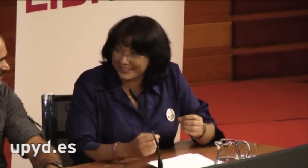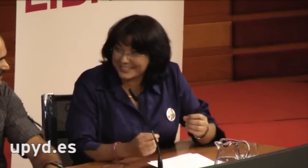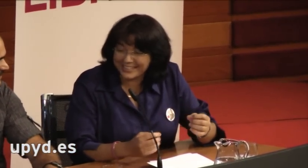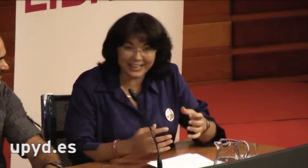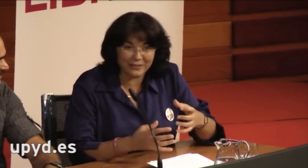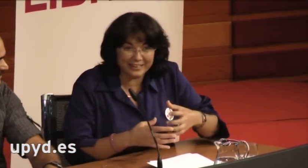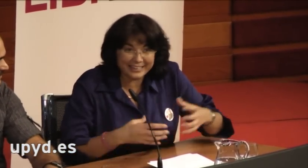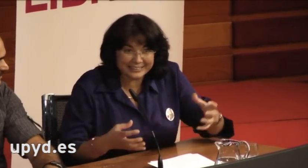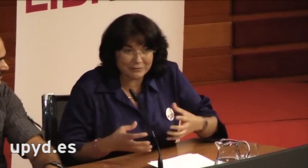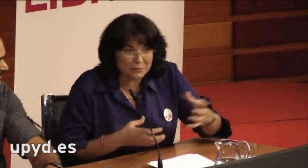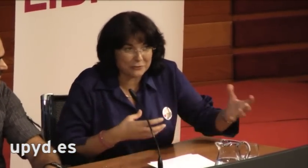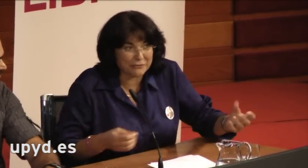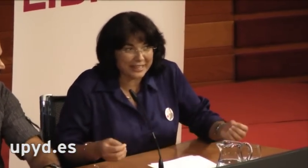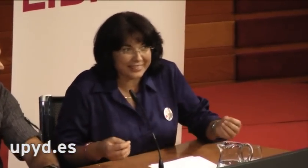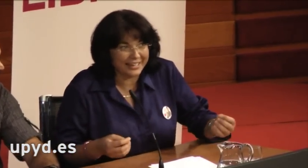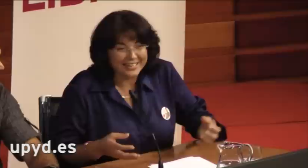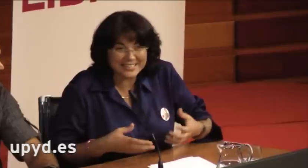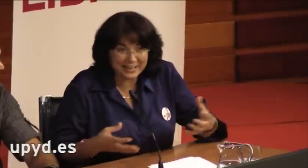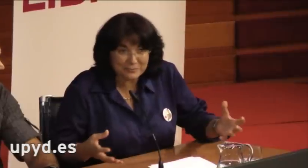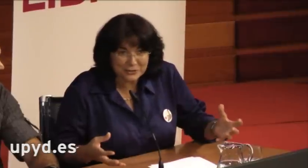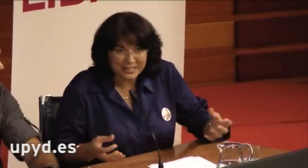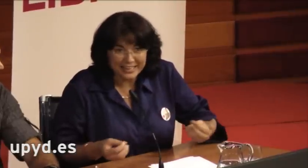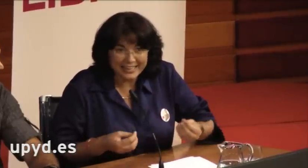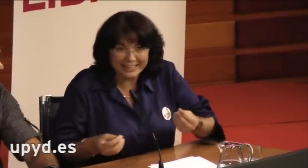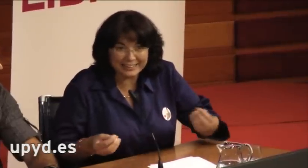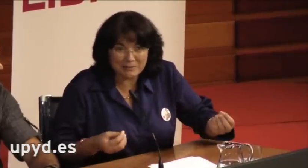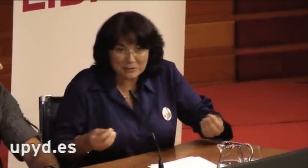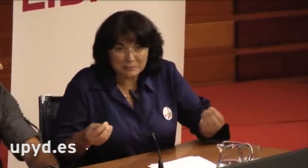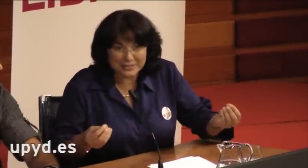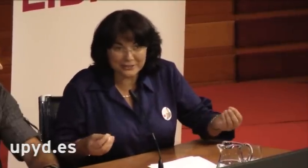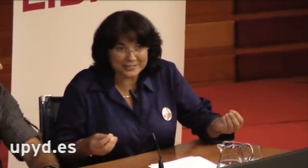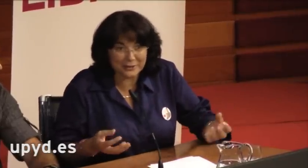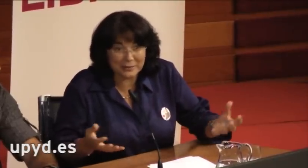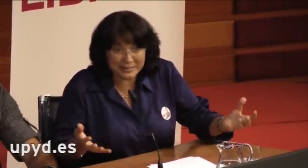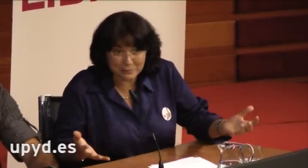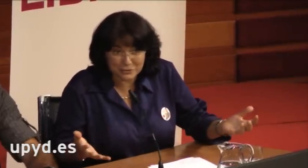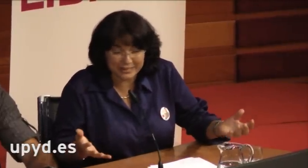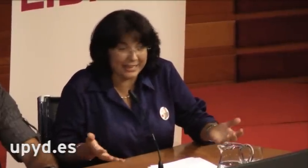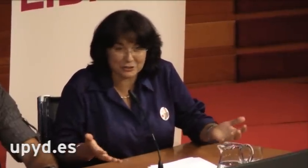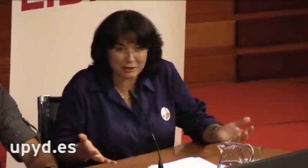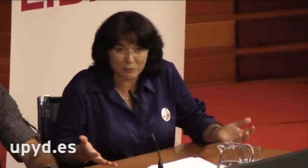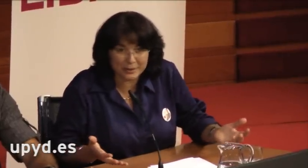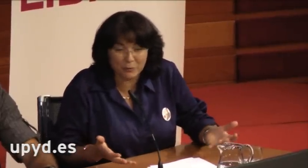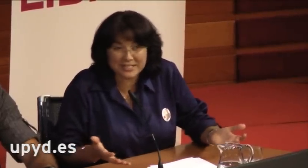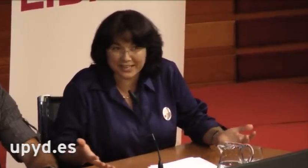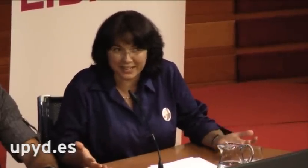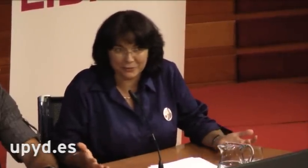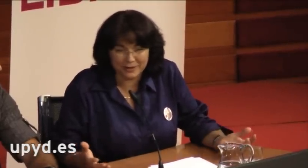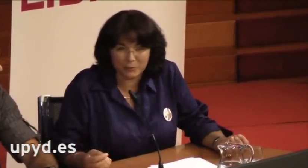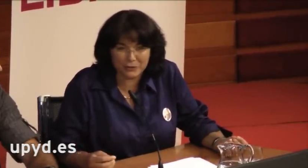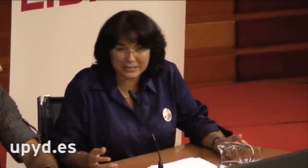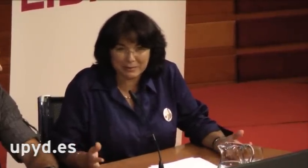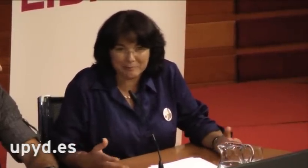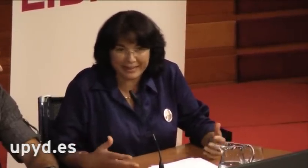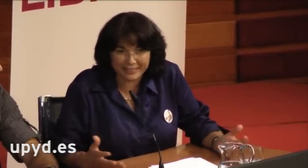los bares, con la gente tenemos mucha confianza, charlamos e intercambiamos impresiones de lo que veíamos, y eso estaba muy, muy estancado.